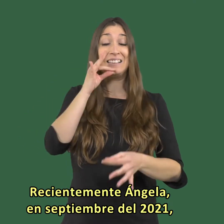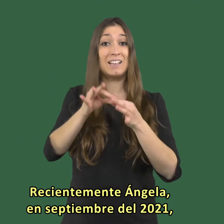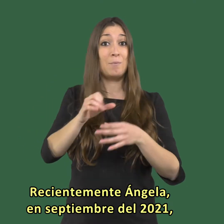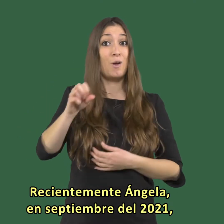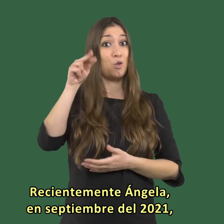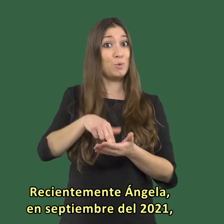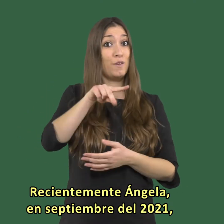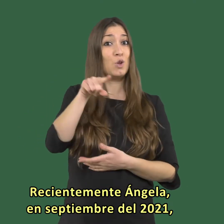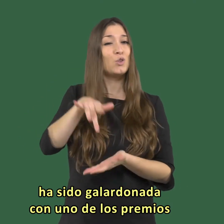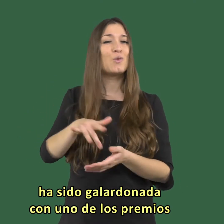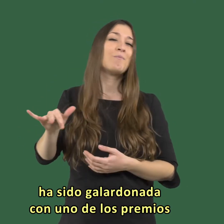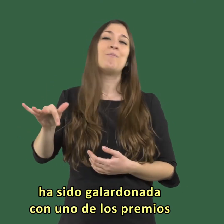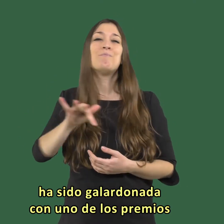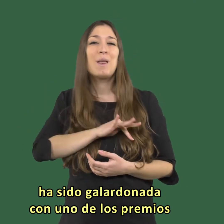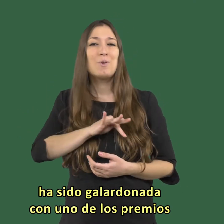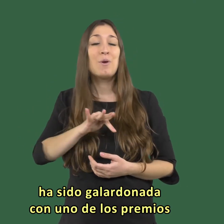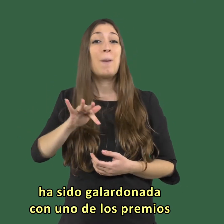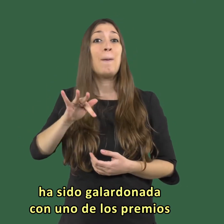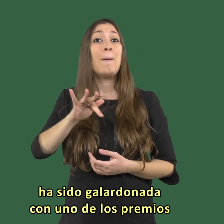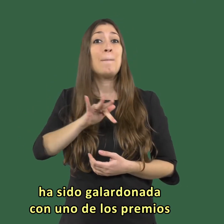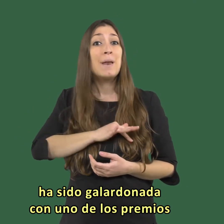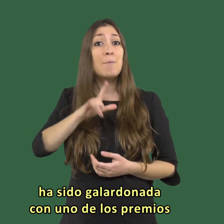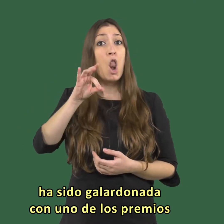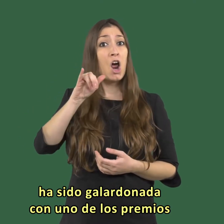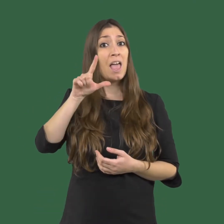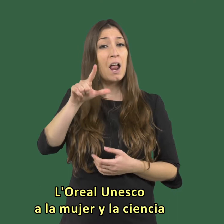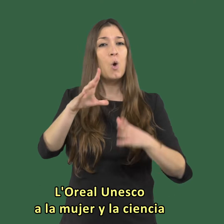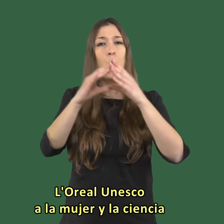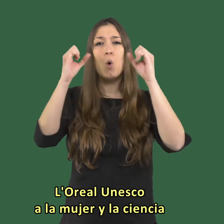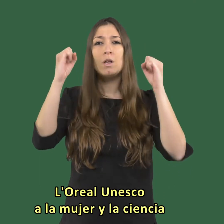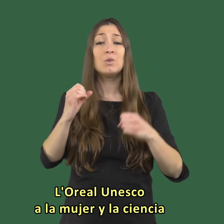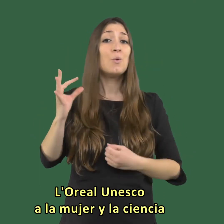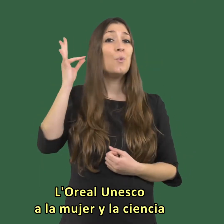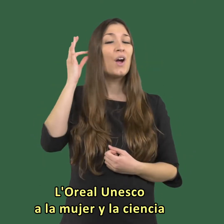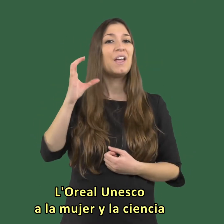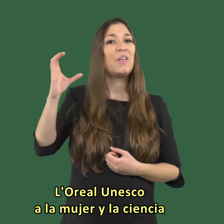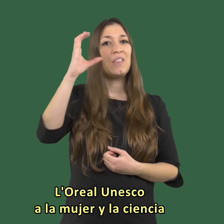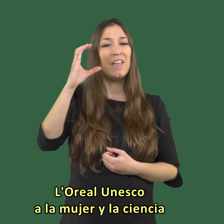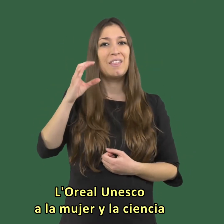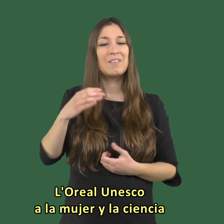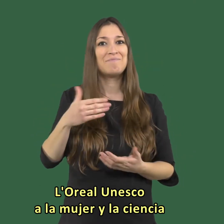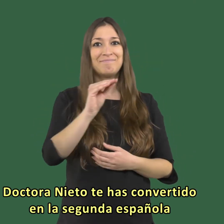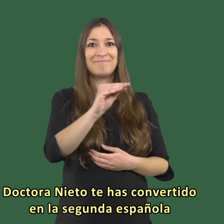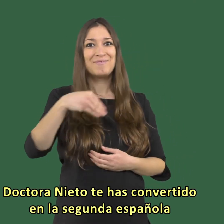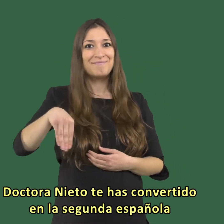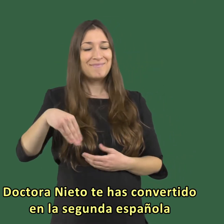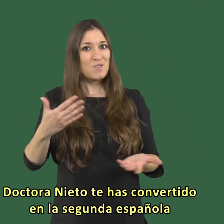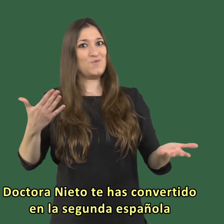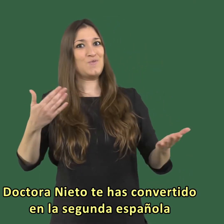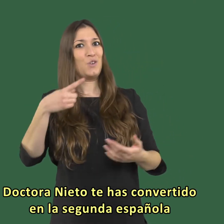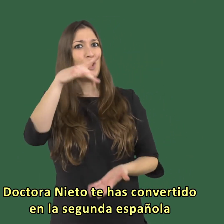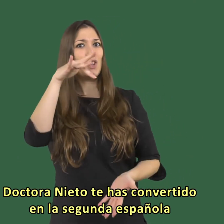en septiembre del 2021, ha sido galardonada con uno de los premios L'Oréal UNESCO a la Mujer y la Ciencia. Doctora Nieto,